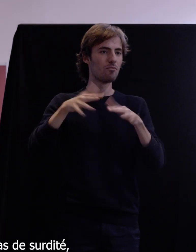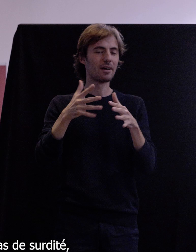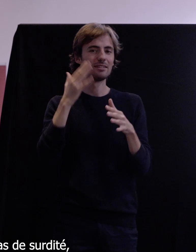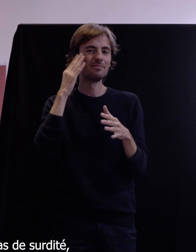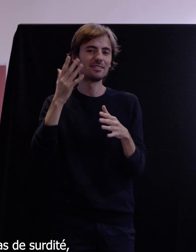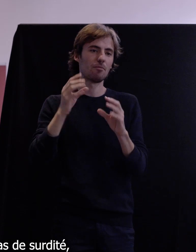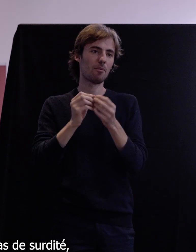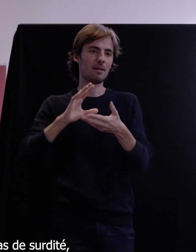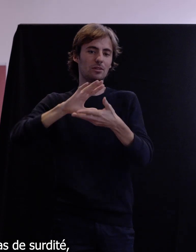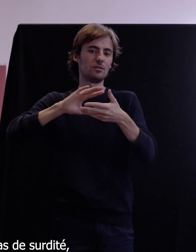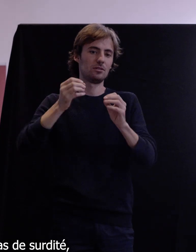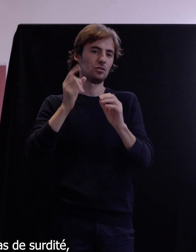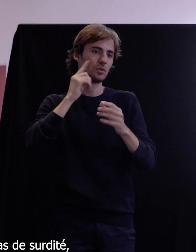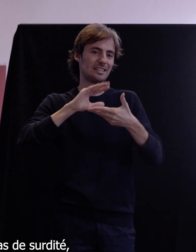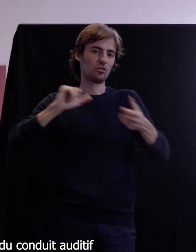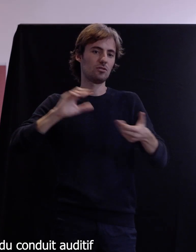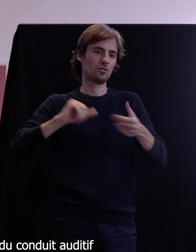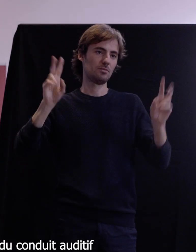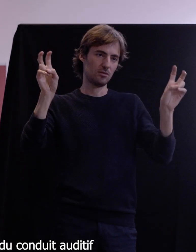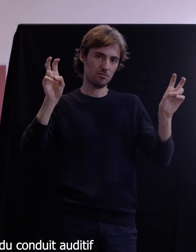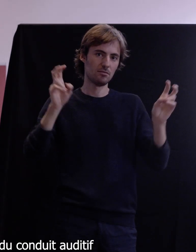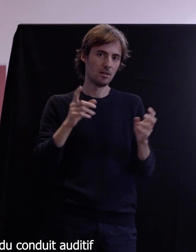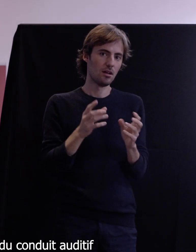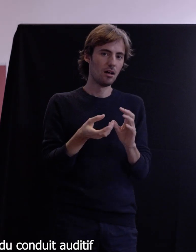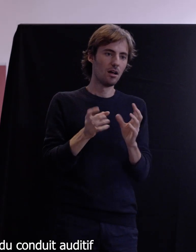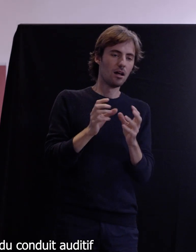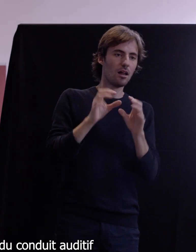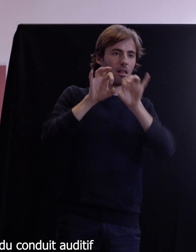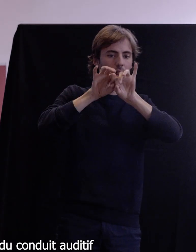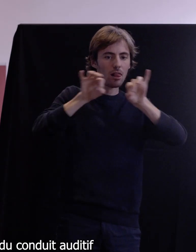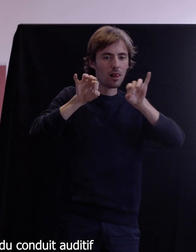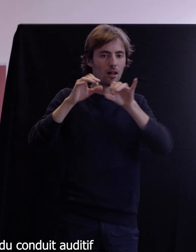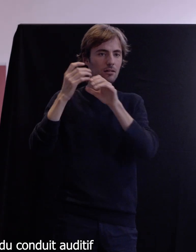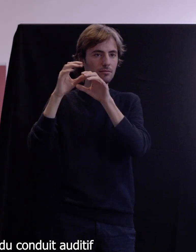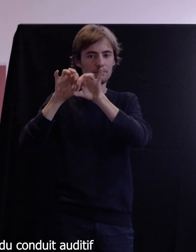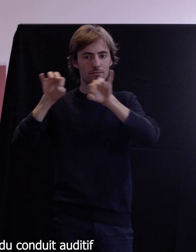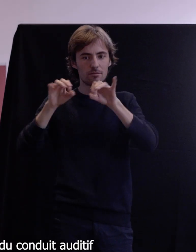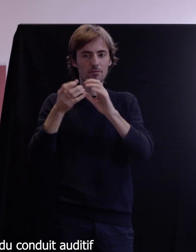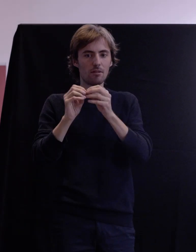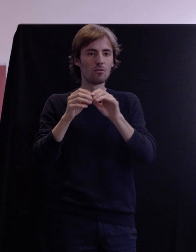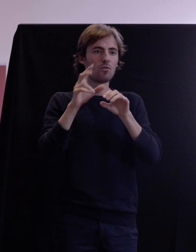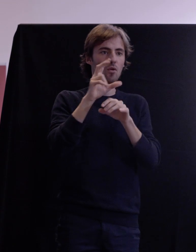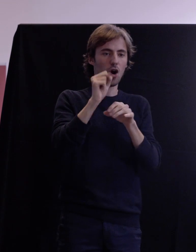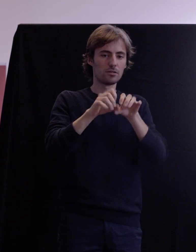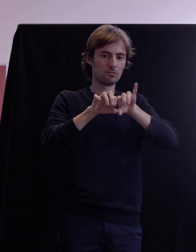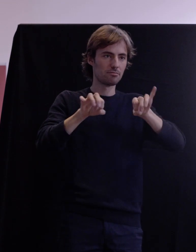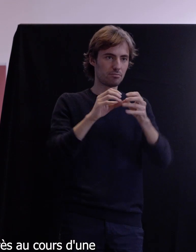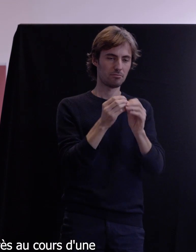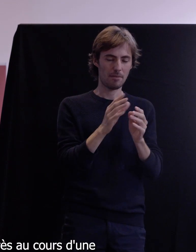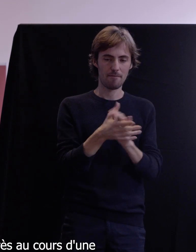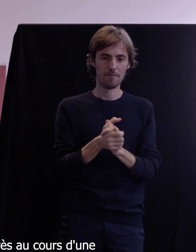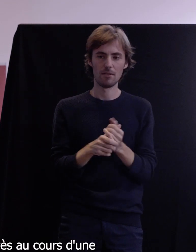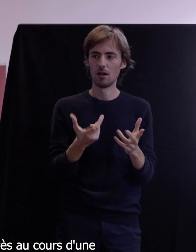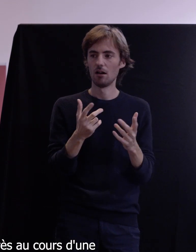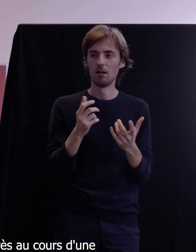de transmission très importante avec des anomalies du conduit auditif externe ou des anomalies ossiculaires. Et ça, on